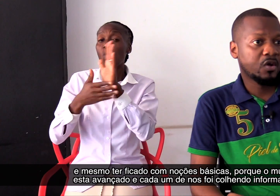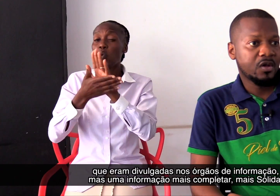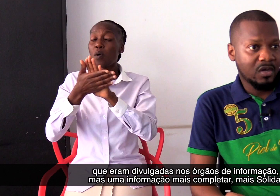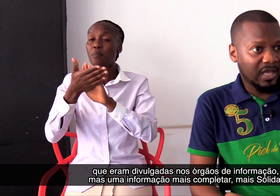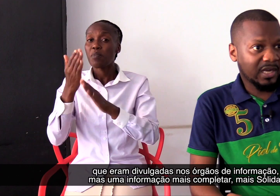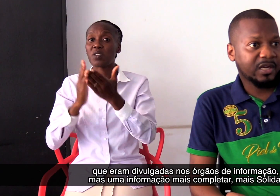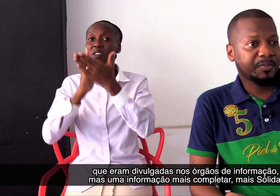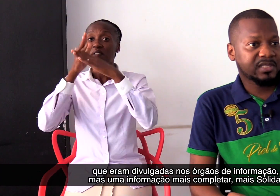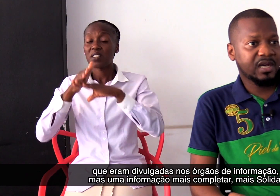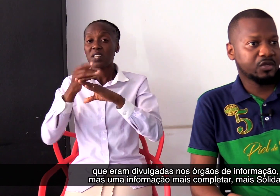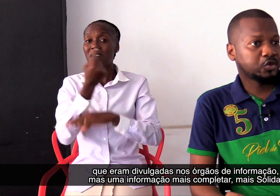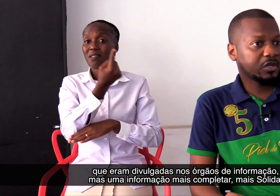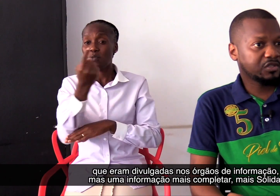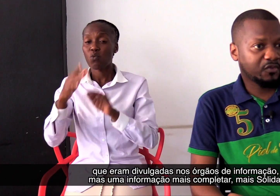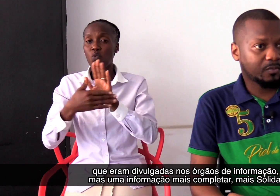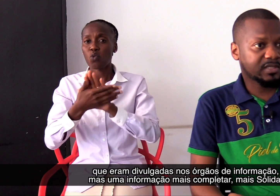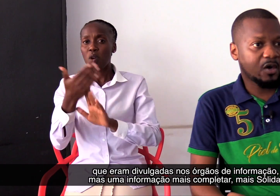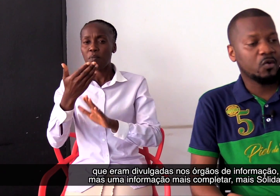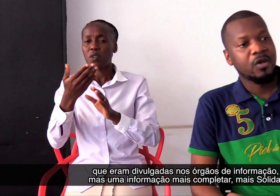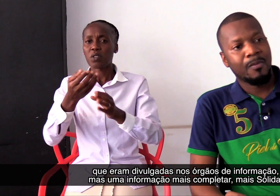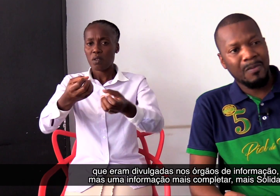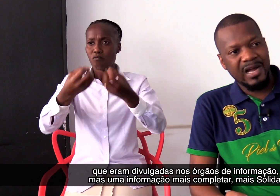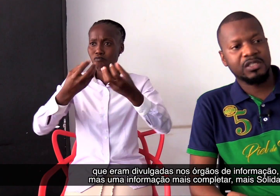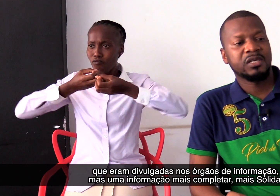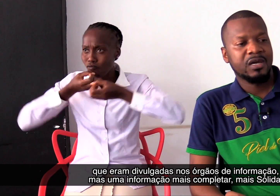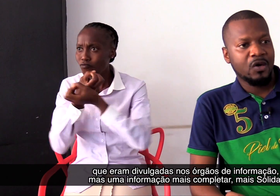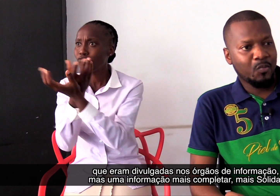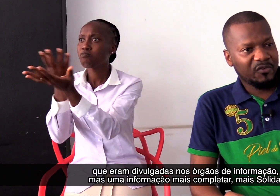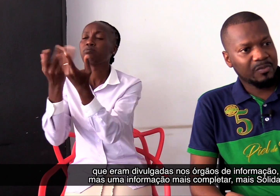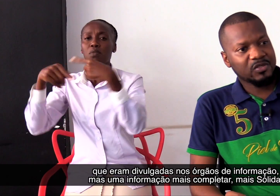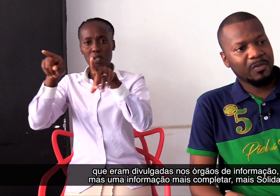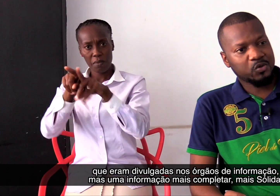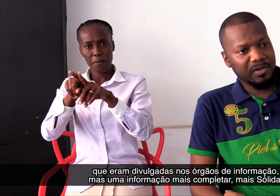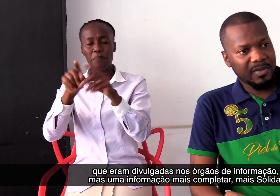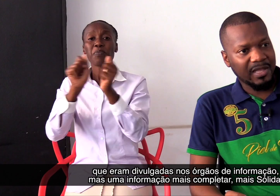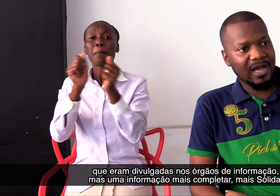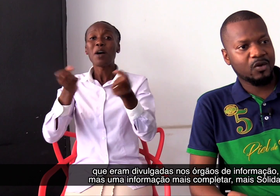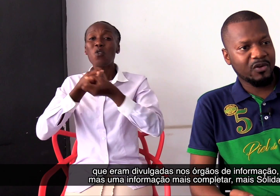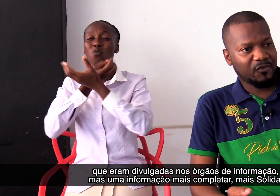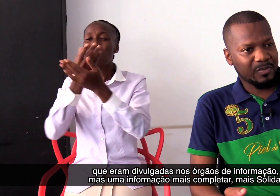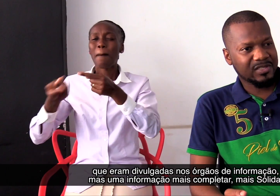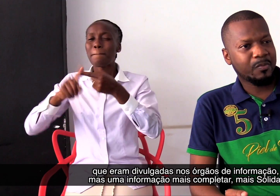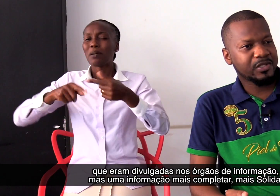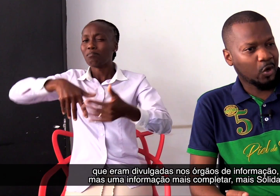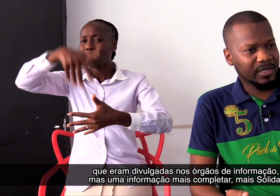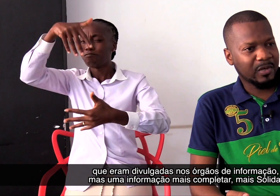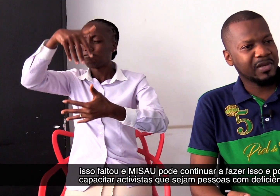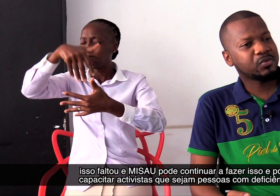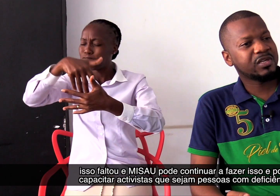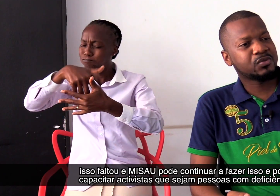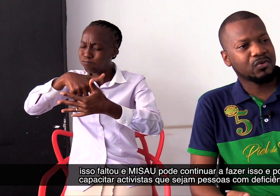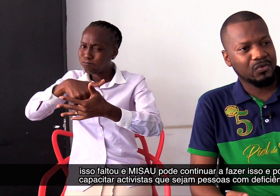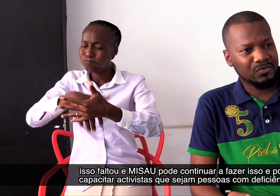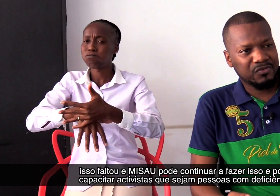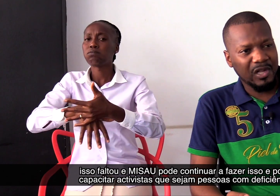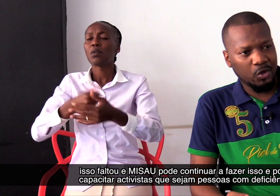informação que era repassada nos órgãos de formação, mas uma informação mais complementar, uma informação mais sólida, penso